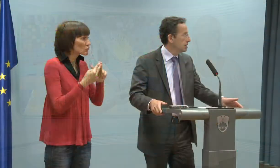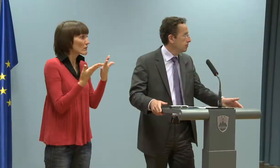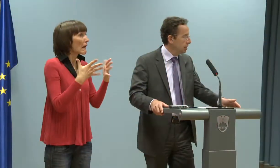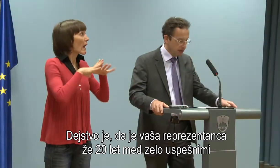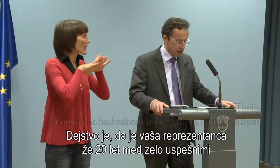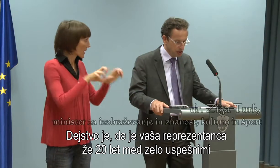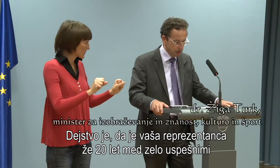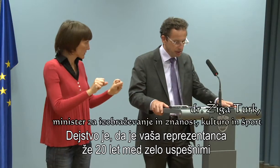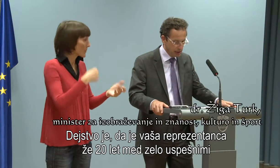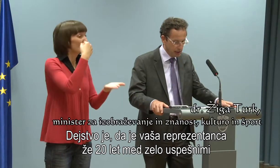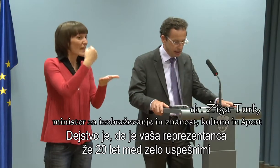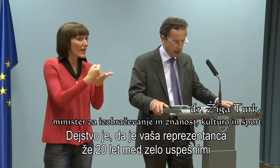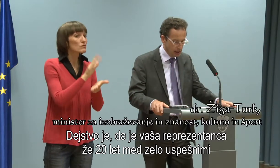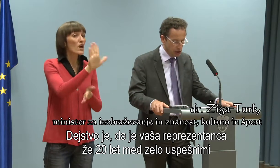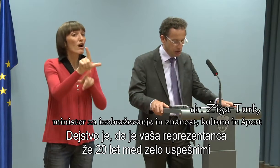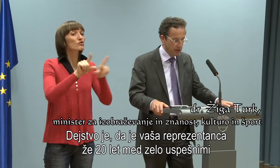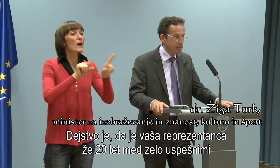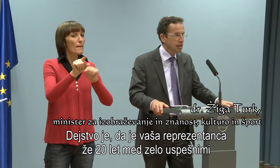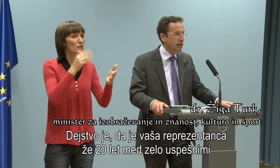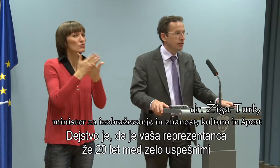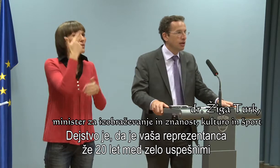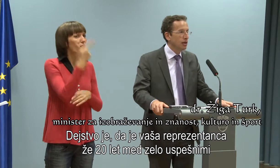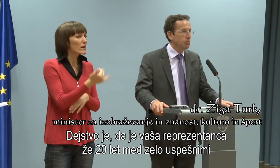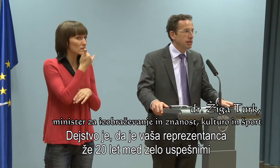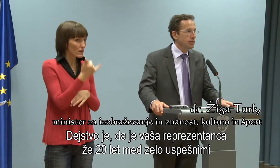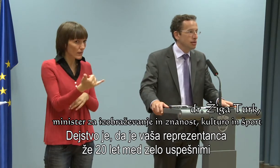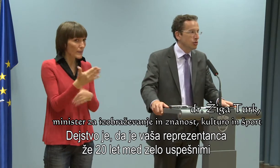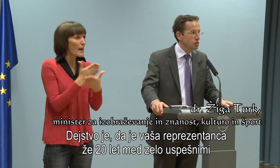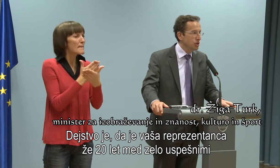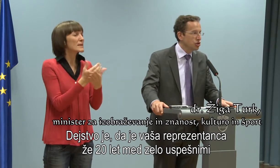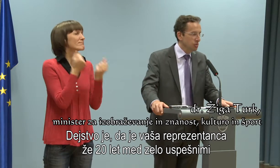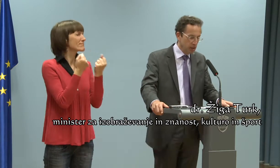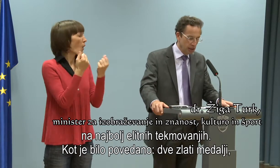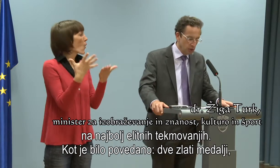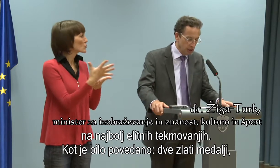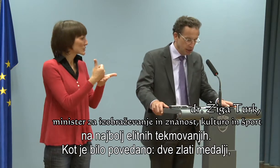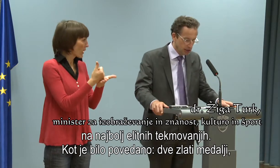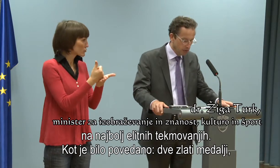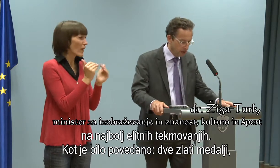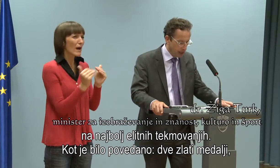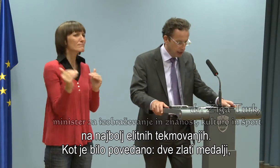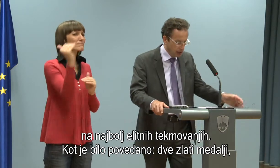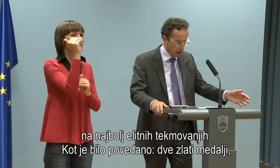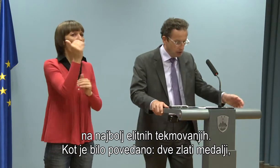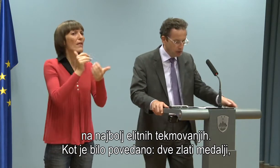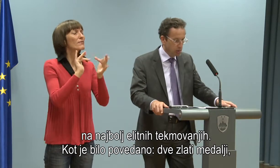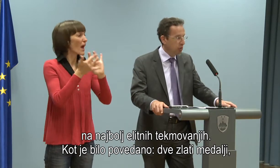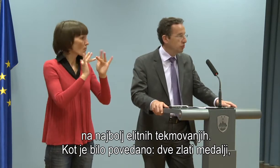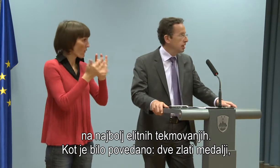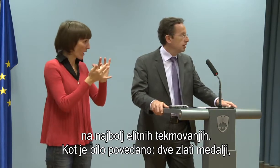Dejstvo je, da je vaša reprezentanca že 20 let med zelo uspešnimi na najbolj elitnih tekmovanjih, kot je bilo povedano,